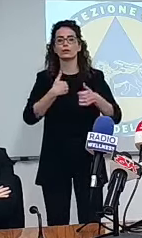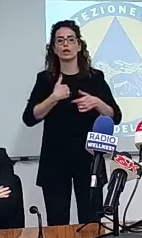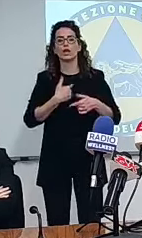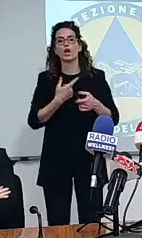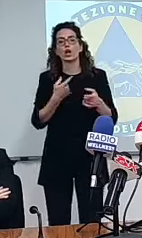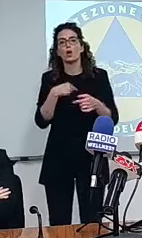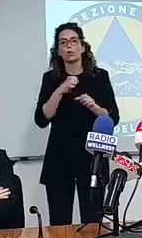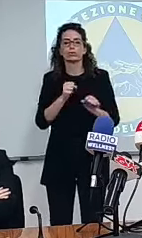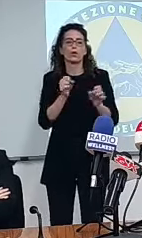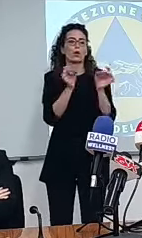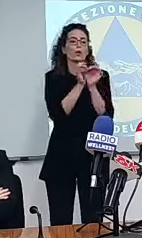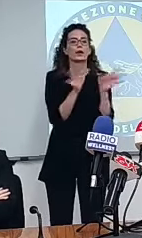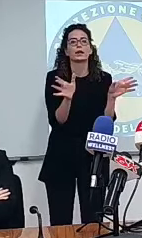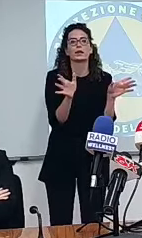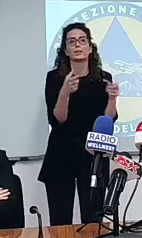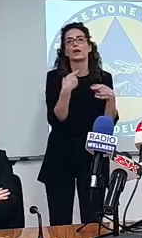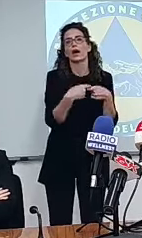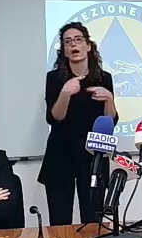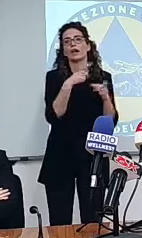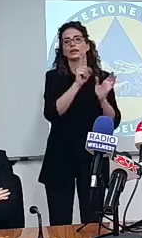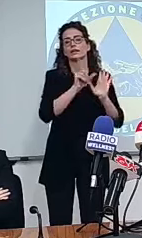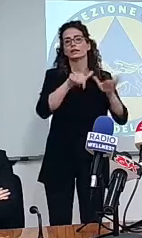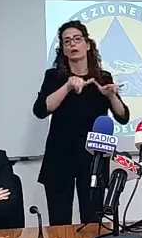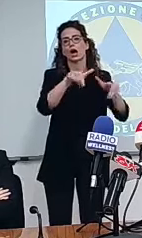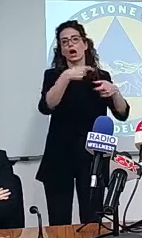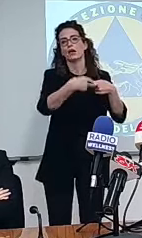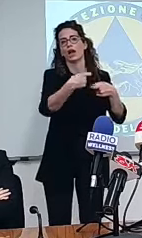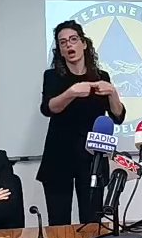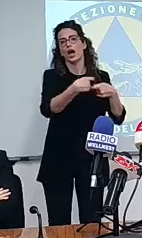lasciare posti liberi per settimane.